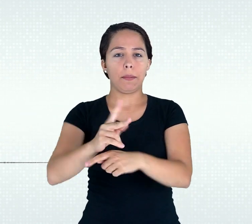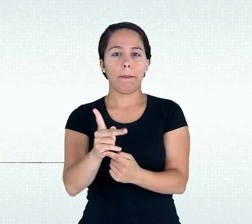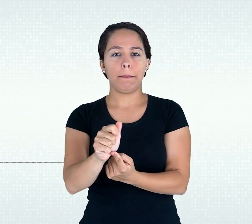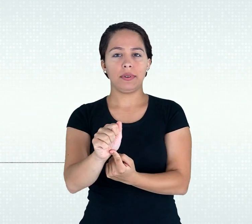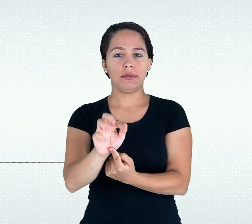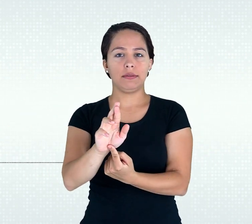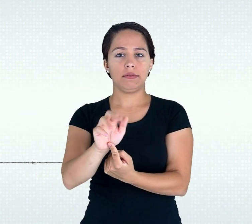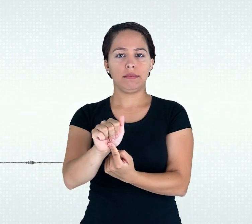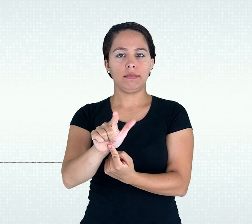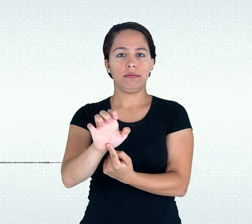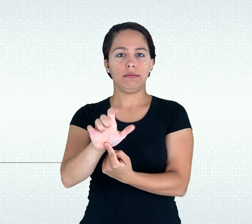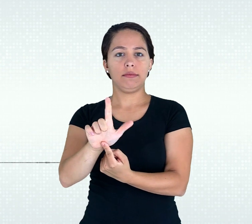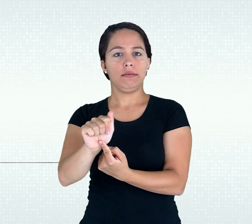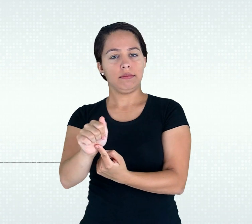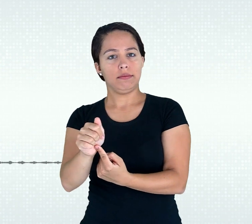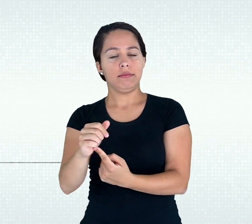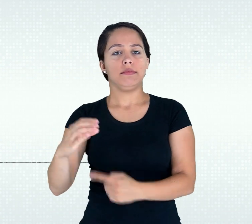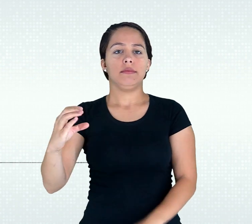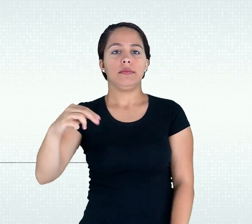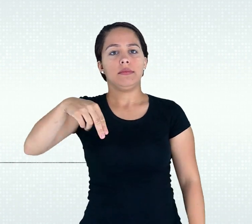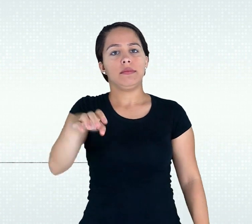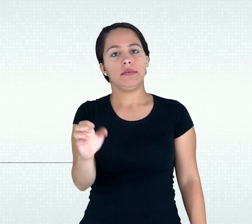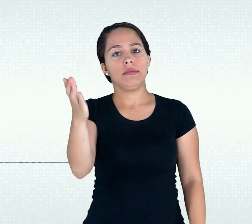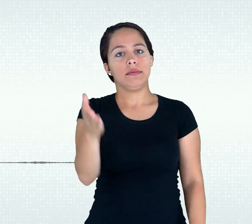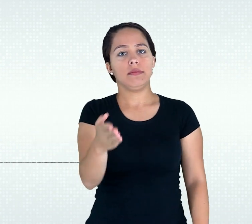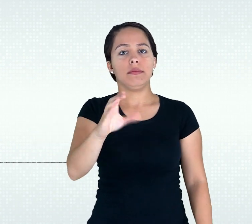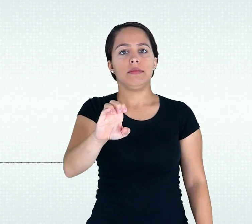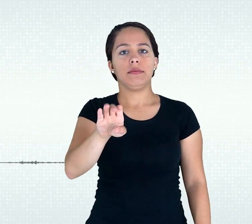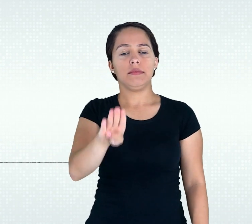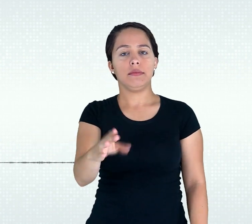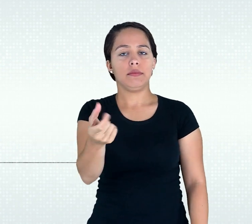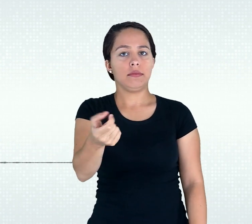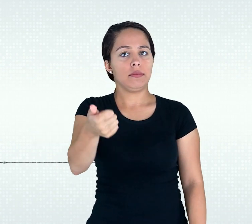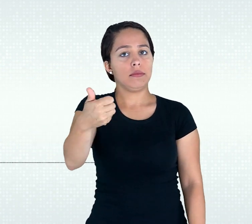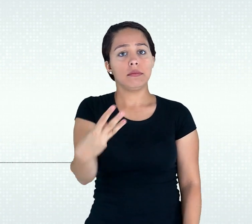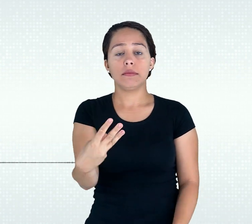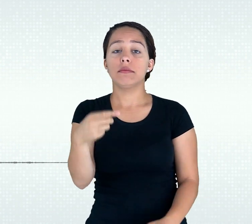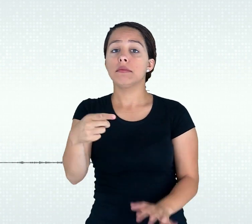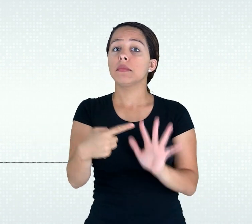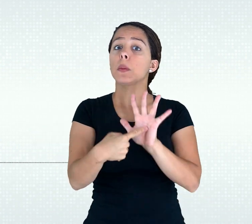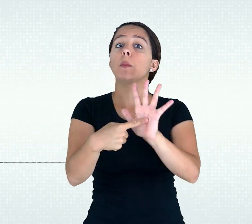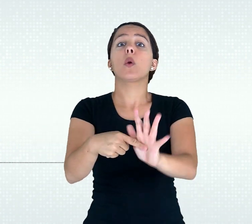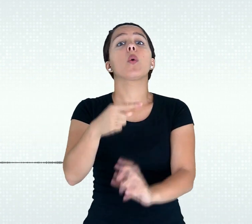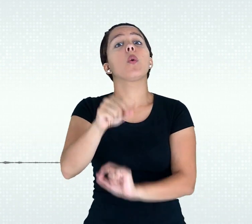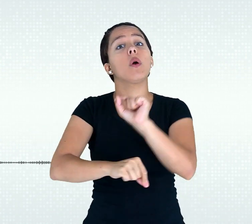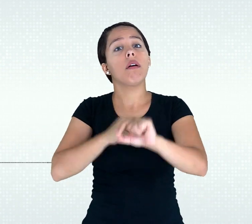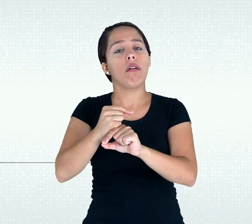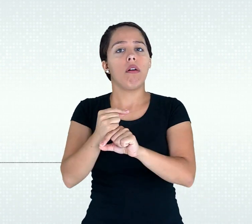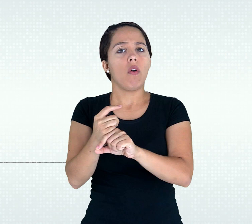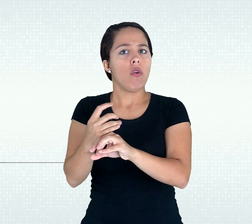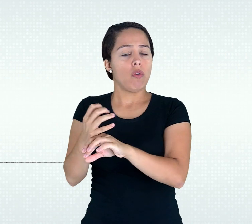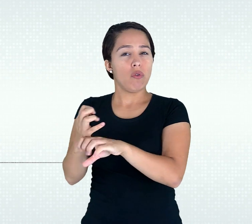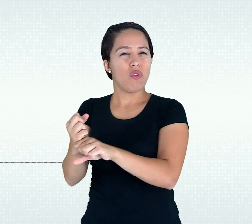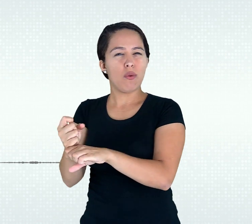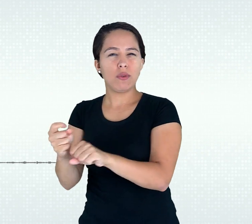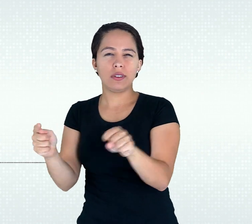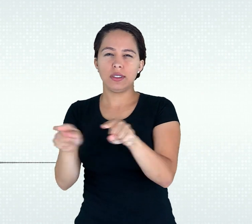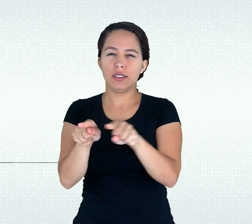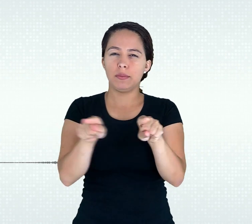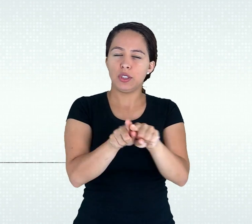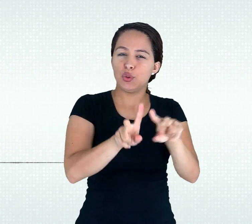2013 segundo a qual as notas e conceitos atribuídos aos estudantes abre aspas